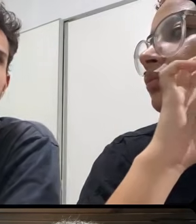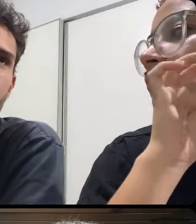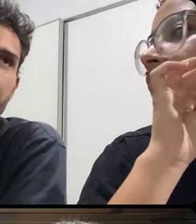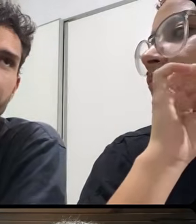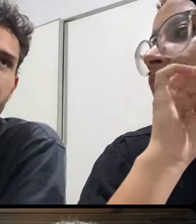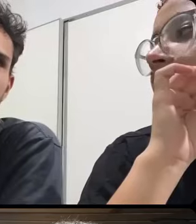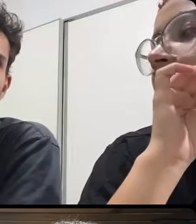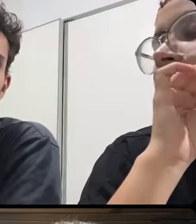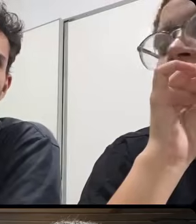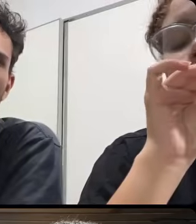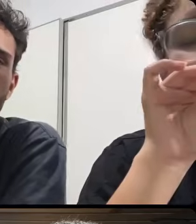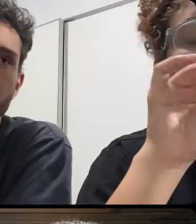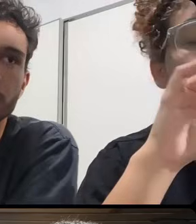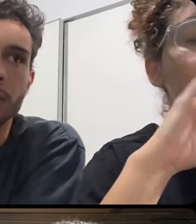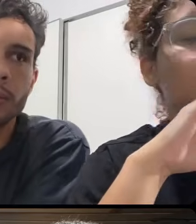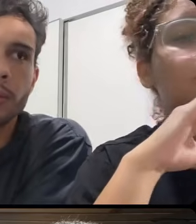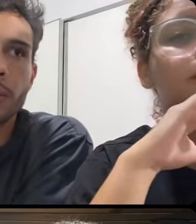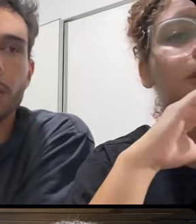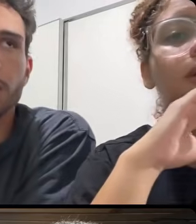desafios.